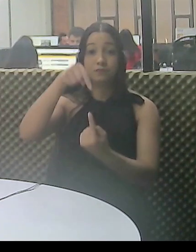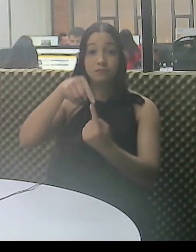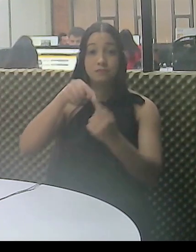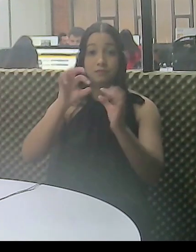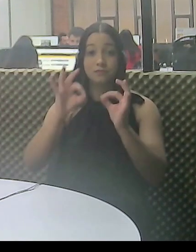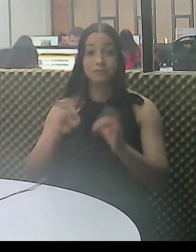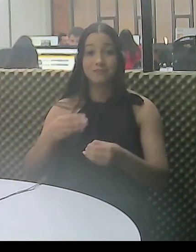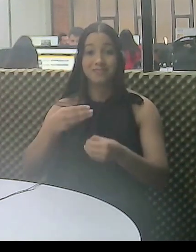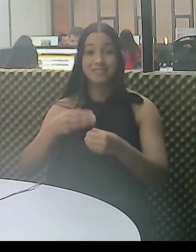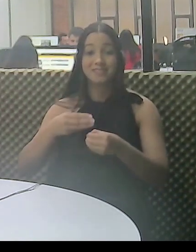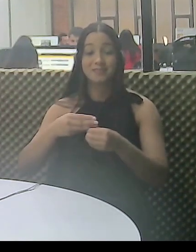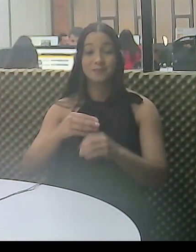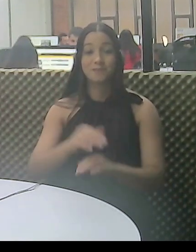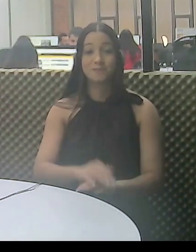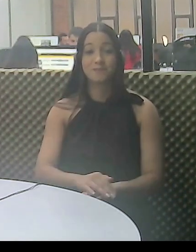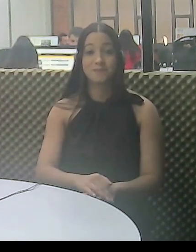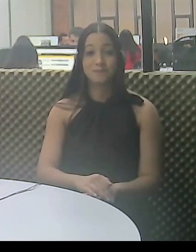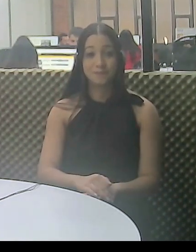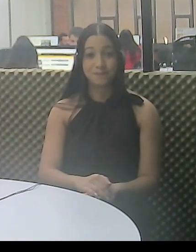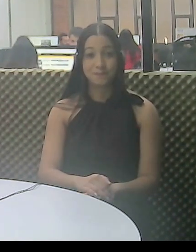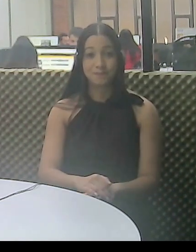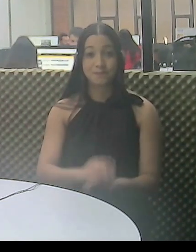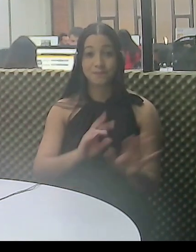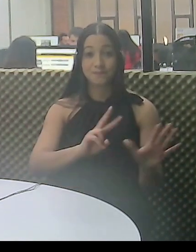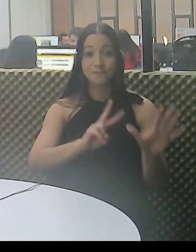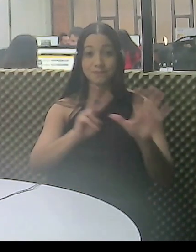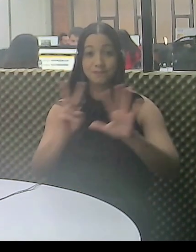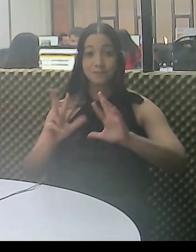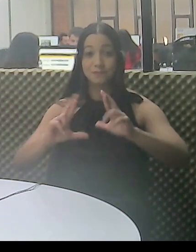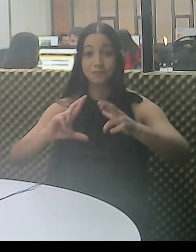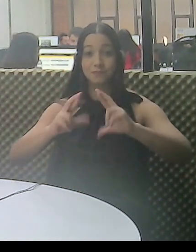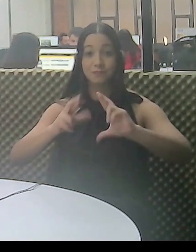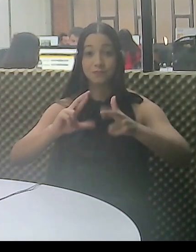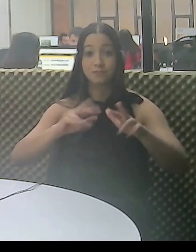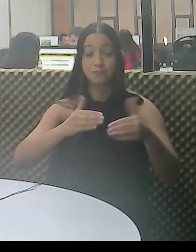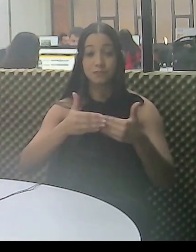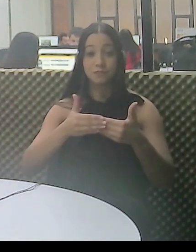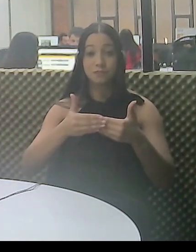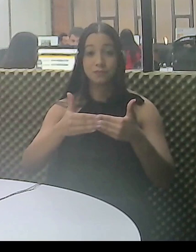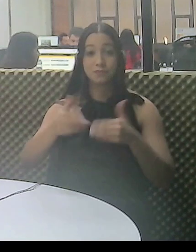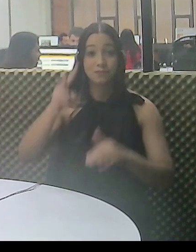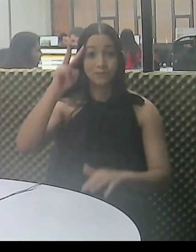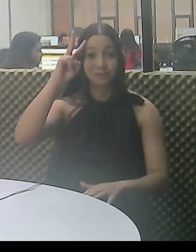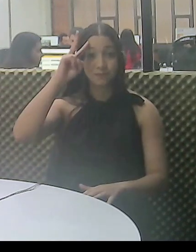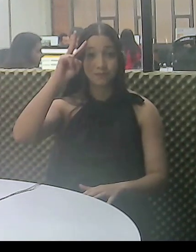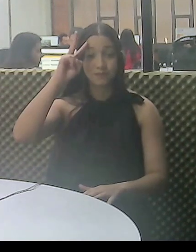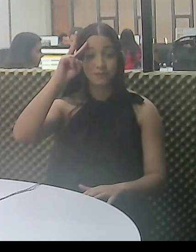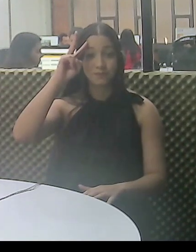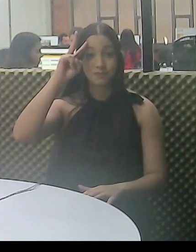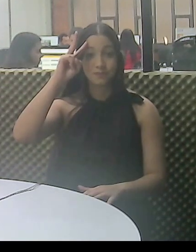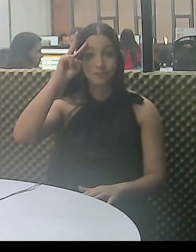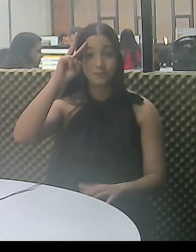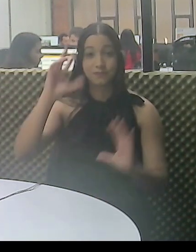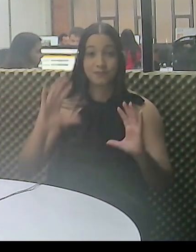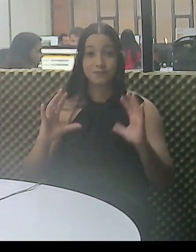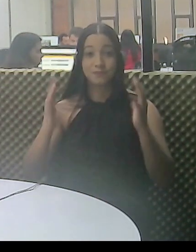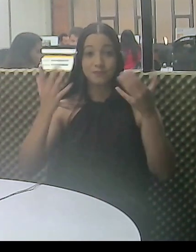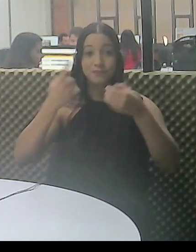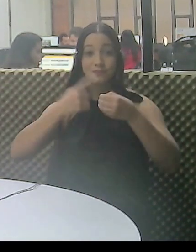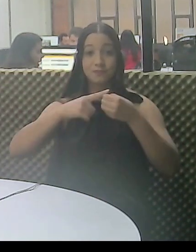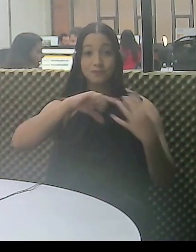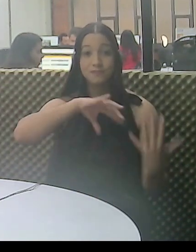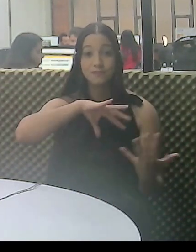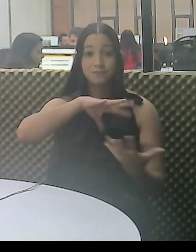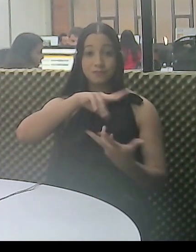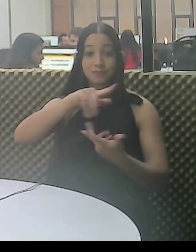pelo município. Semana da Reciclagem começa na próxima segunda-feira. Em comemoração ao Dia